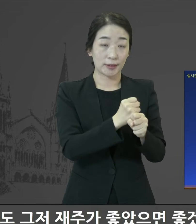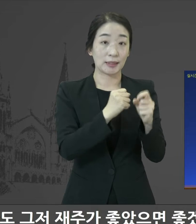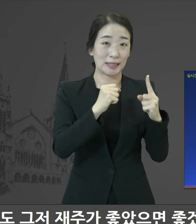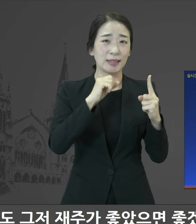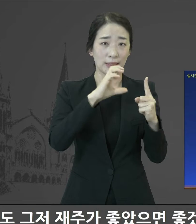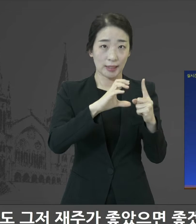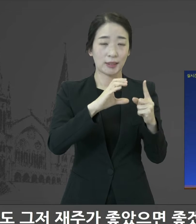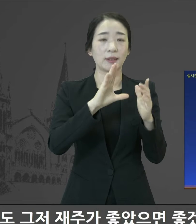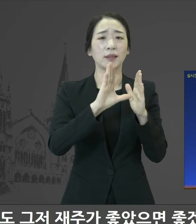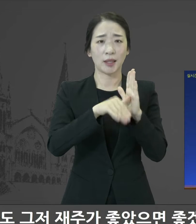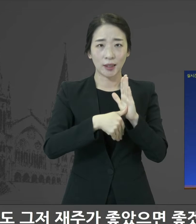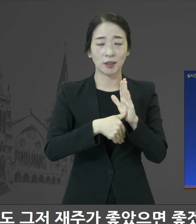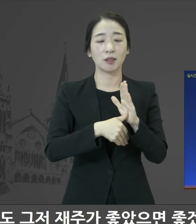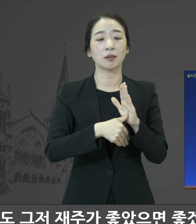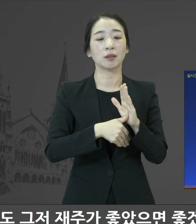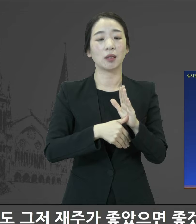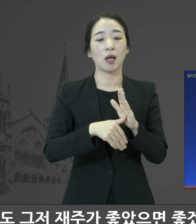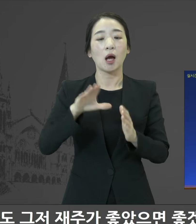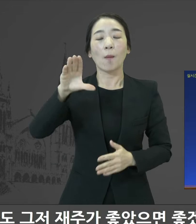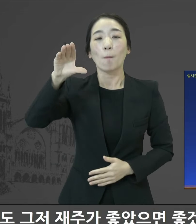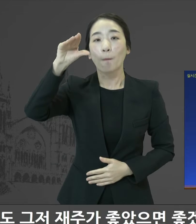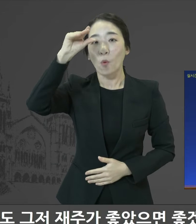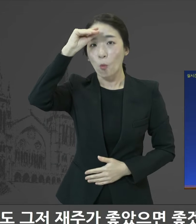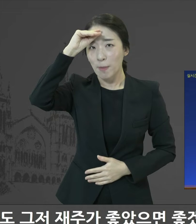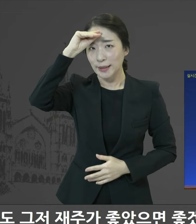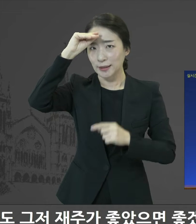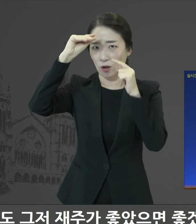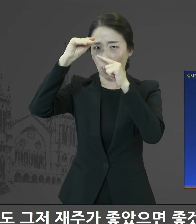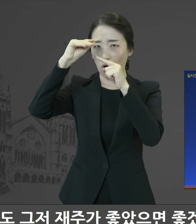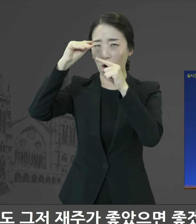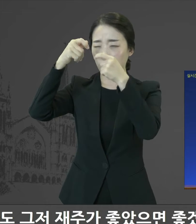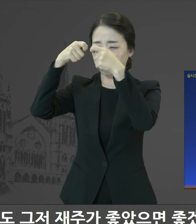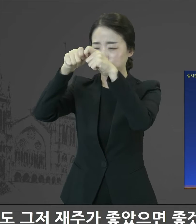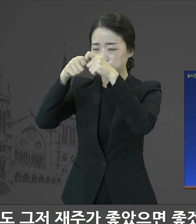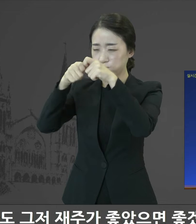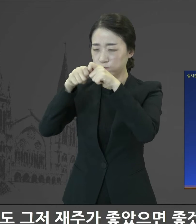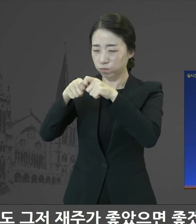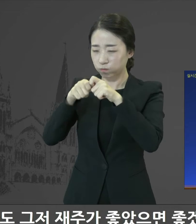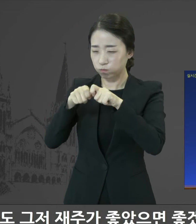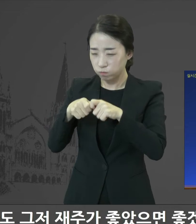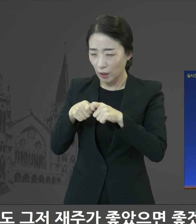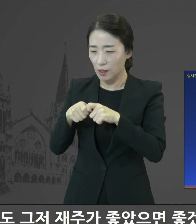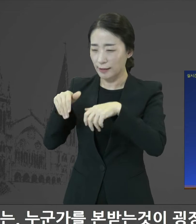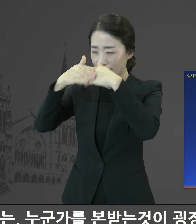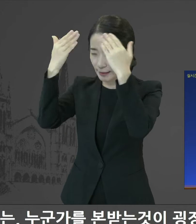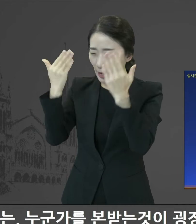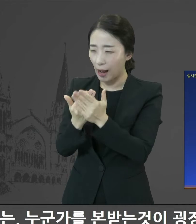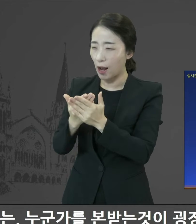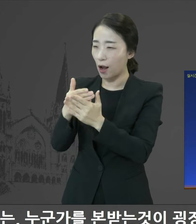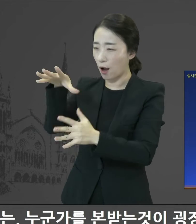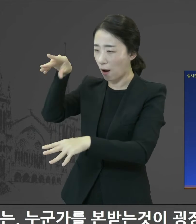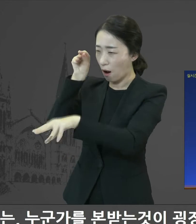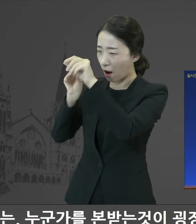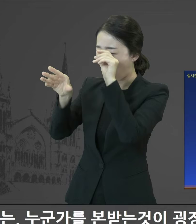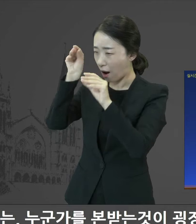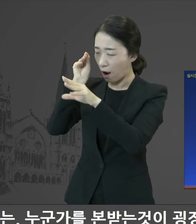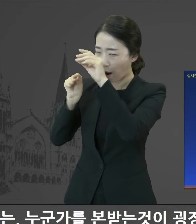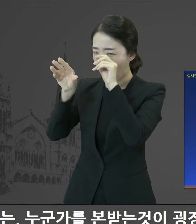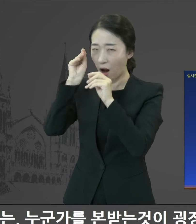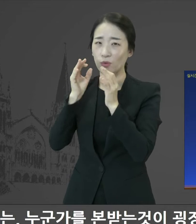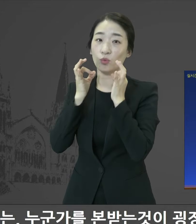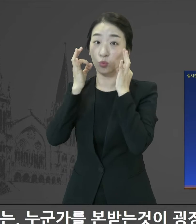굉장히 구체적이었다고 합니다. 그래서 하나하나 그대로 따라해 보려는 수고를 했다는 것입니다. 그게